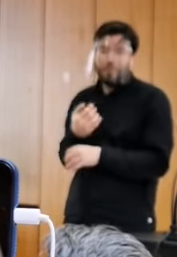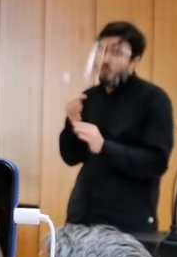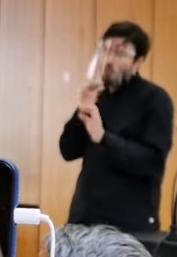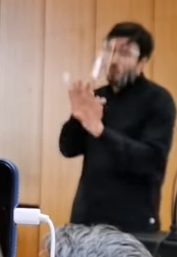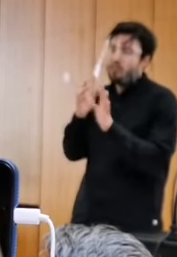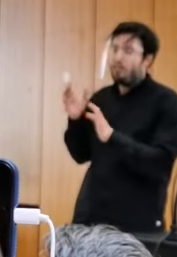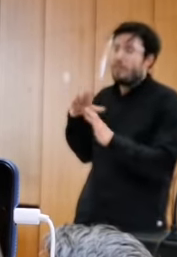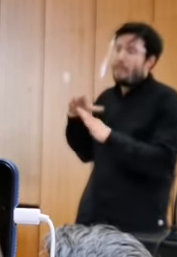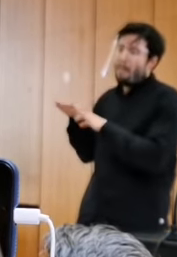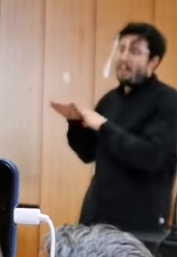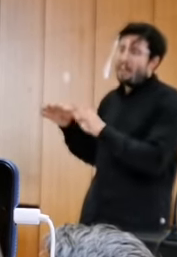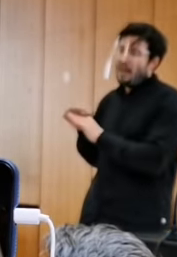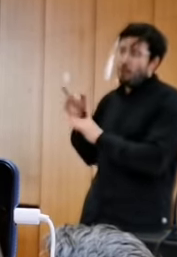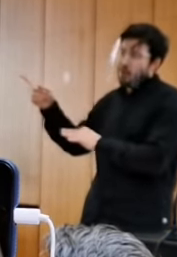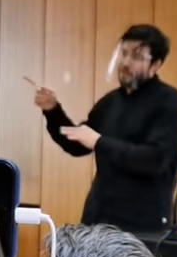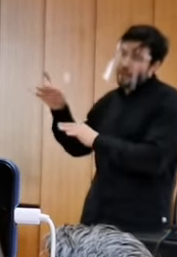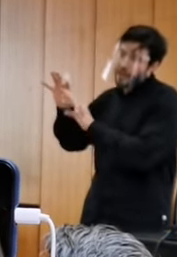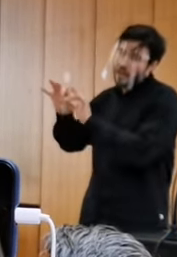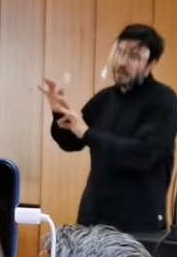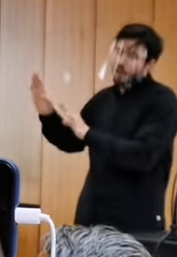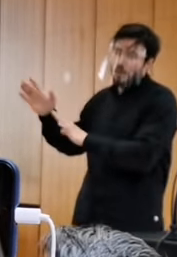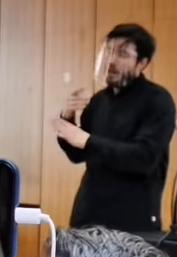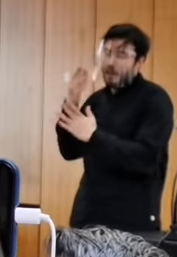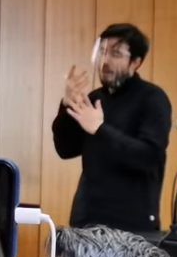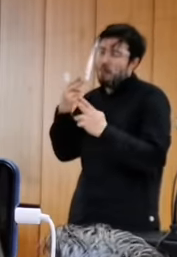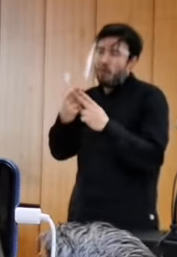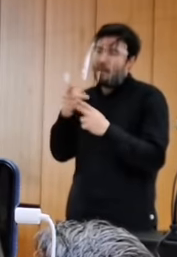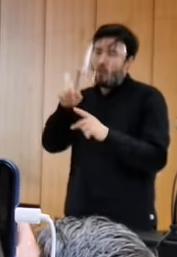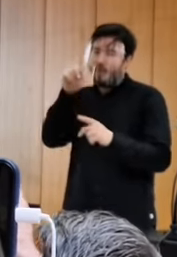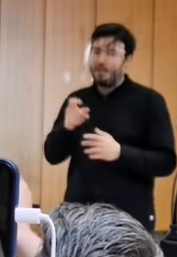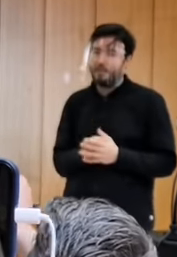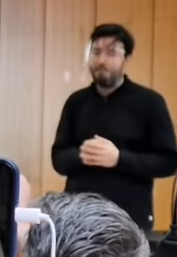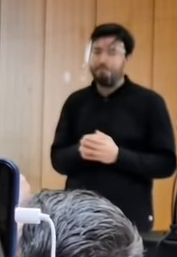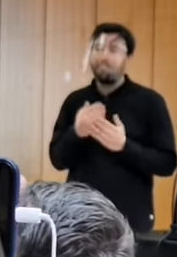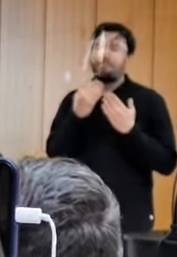Na to vám neviem odpovedať, ako boli nastavené jednotlivé kategórie na víkend. Ďakujem veľmi pekne.